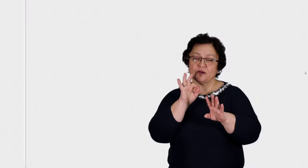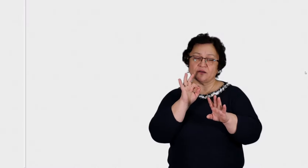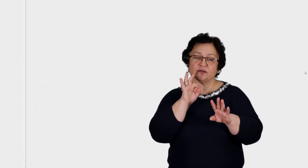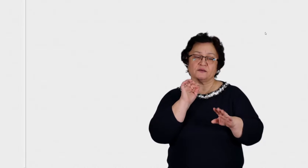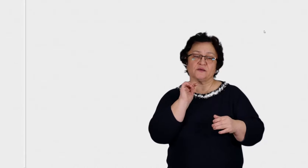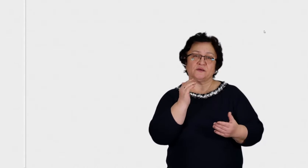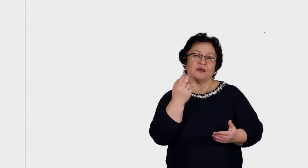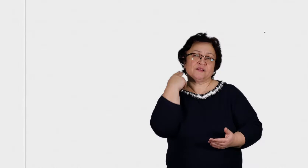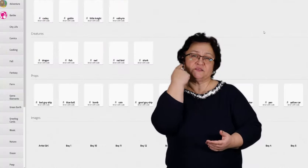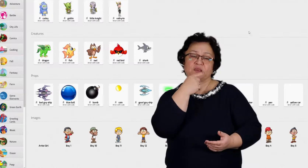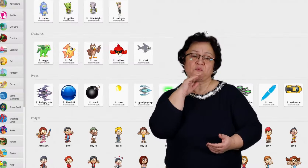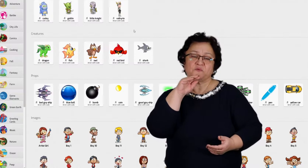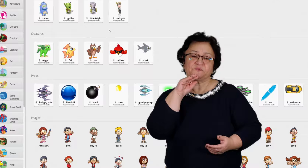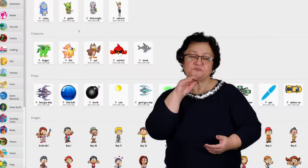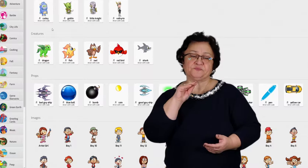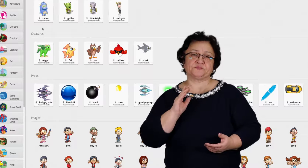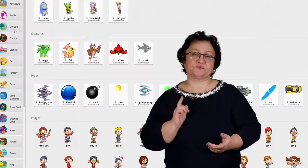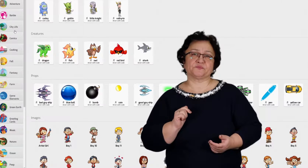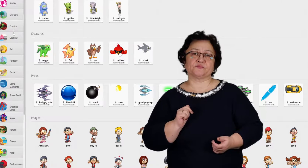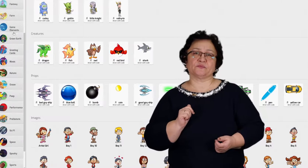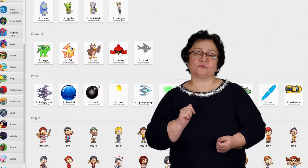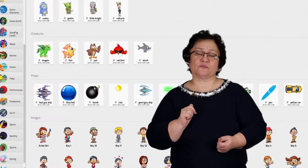Media Library.